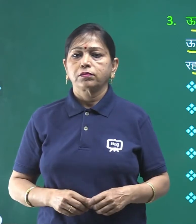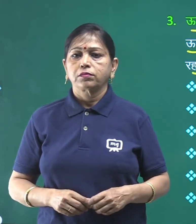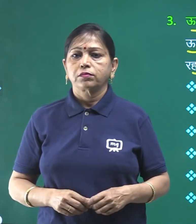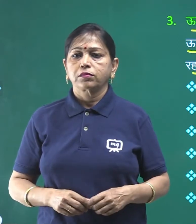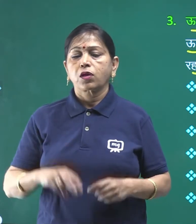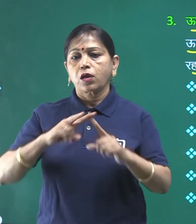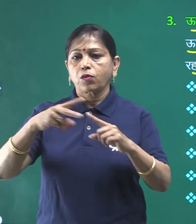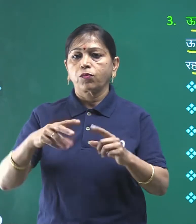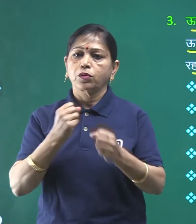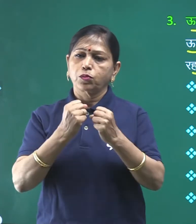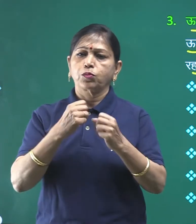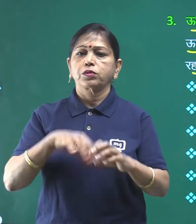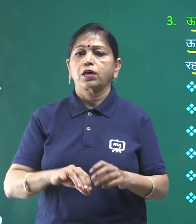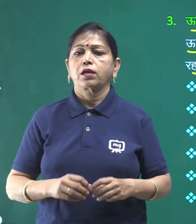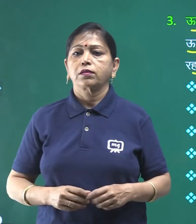विद्युत ऊर्जा,